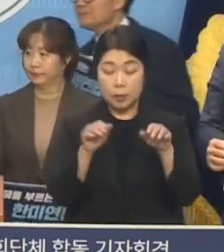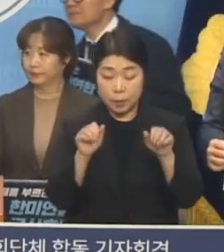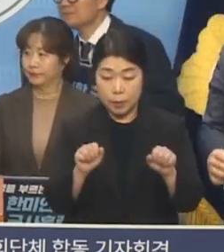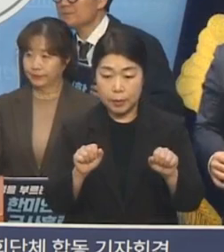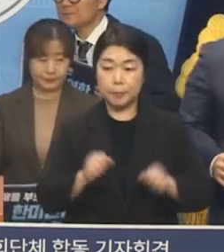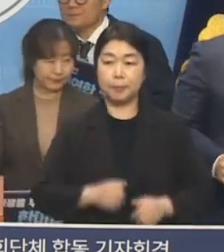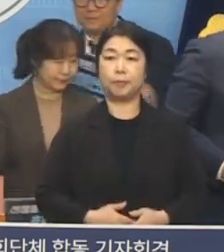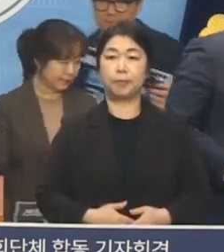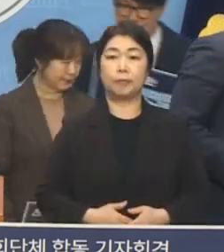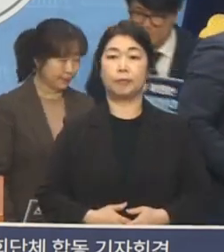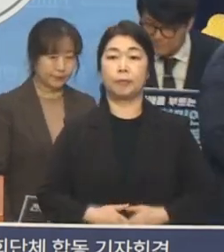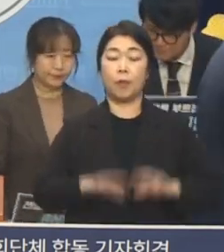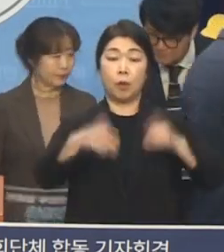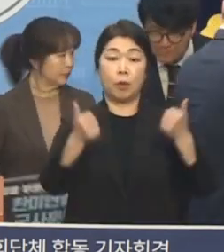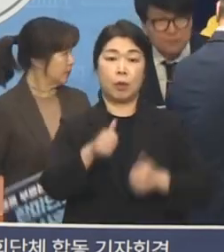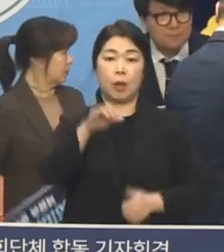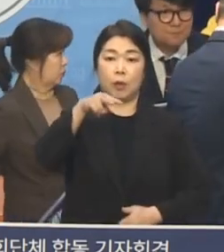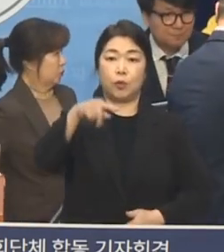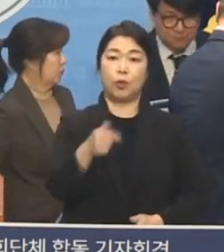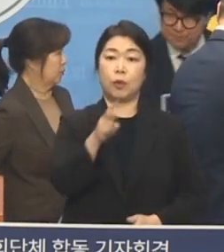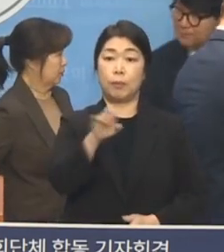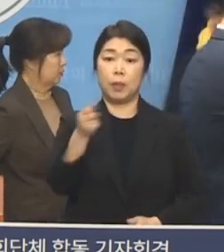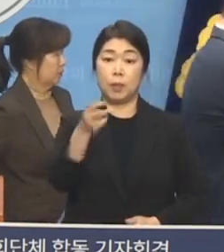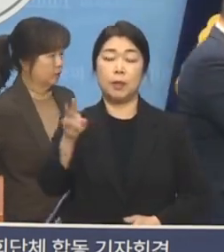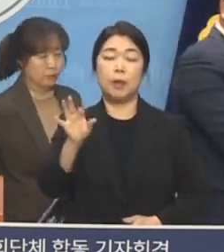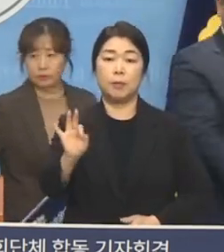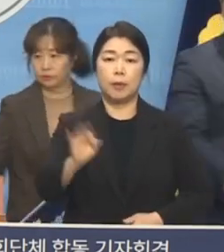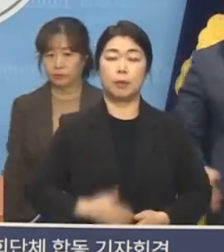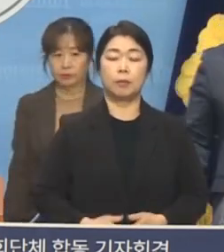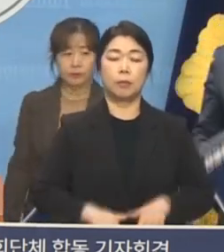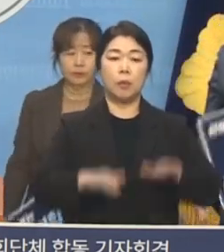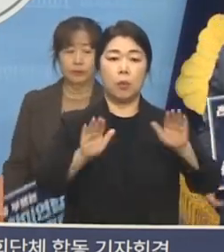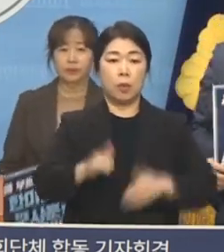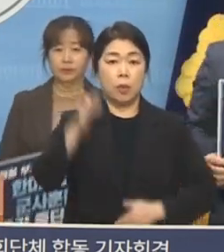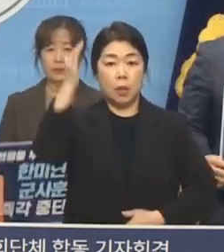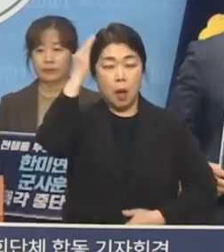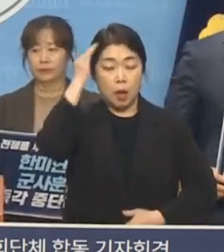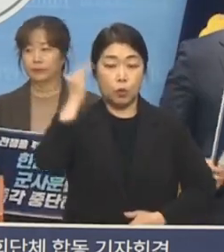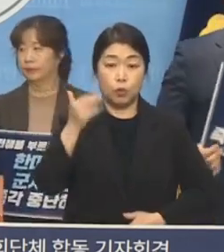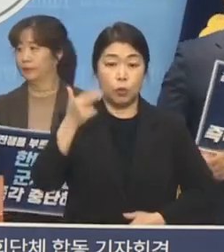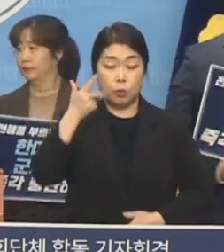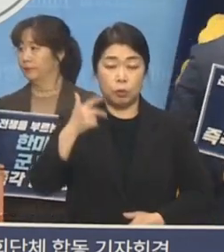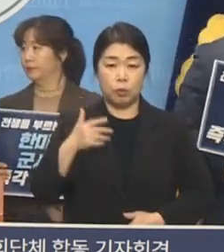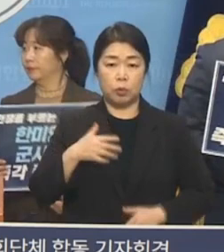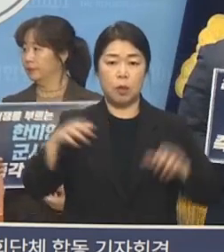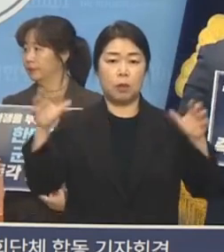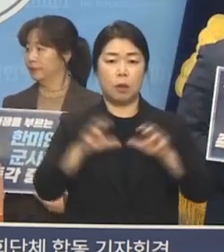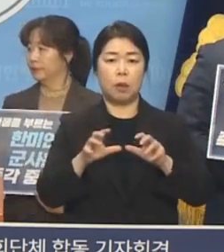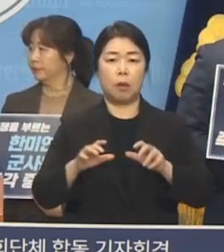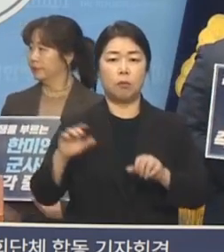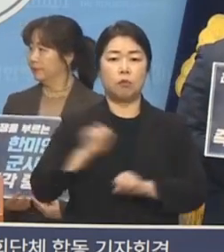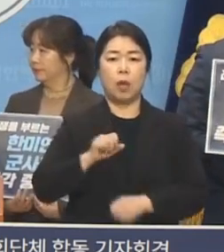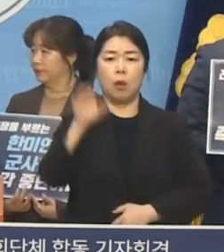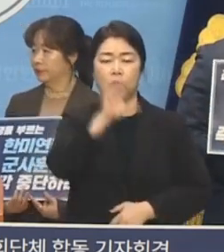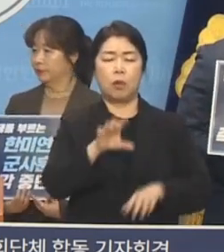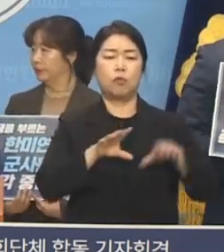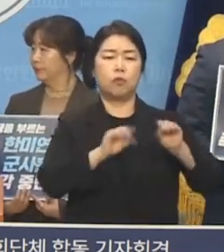안녕하십니까. 국회의원 윤미향입니다. 오늘은 한미연합군사훈련 중단 촉구를 위한